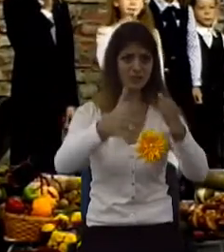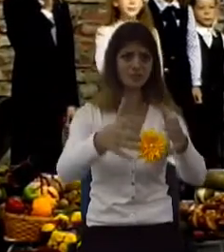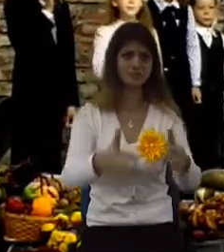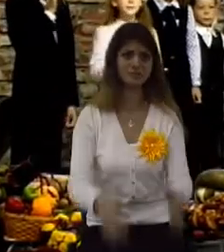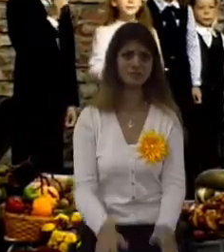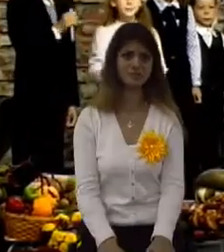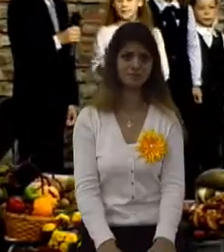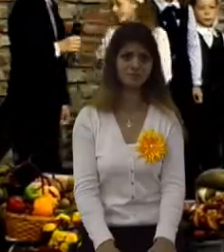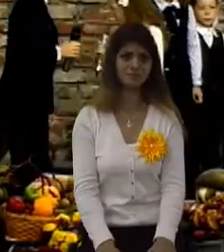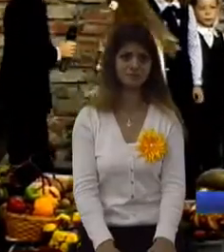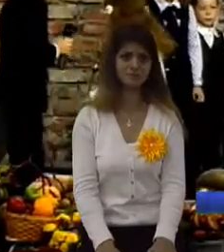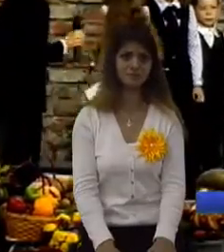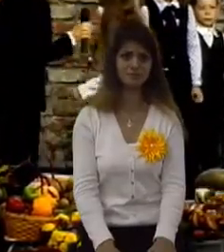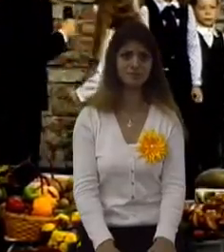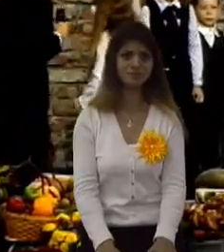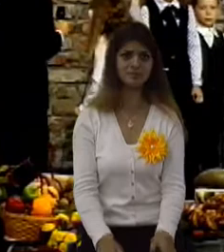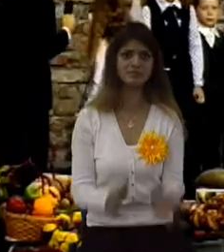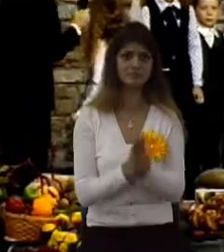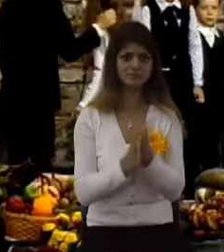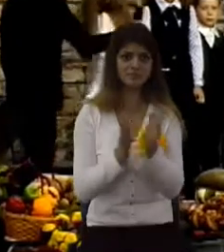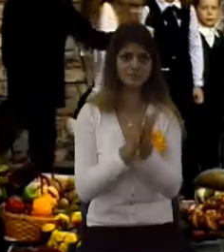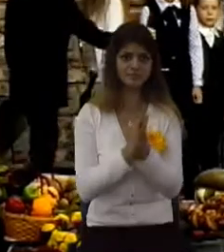земле!